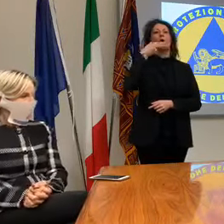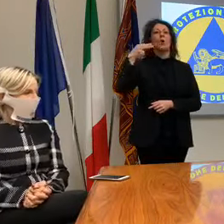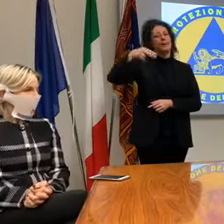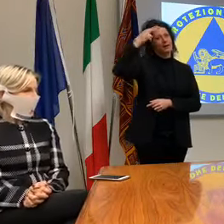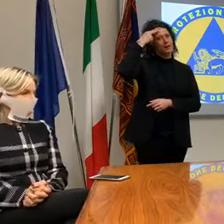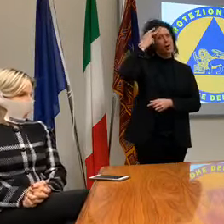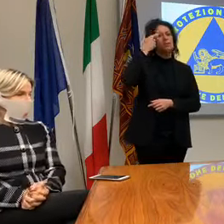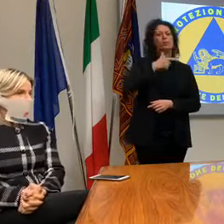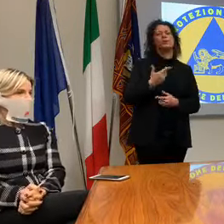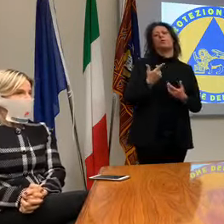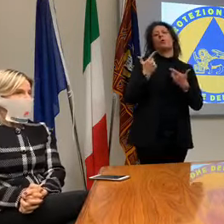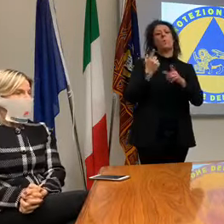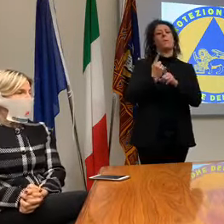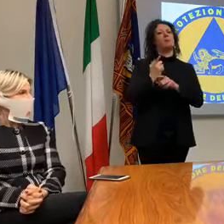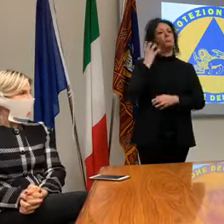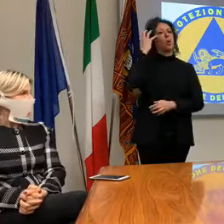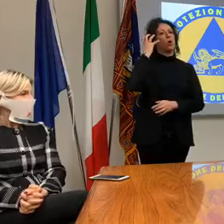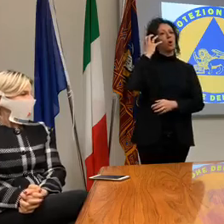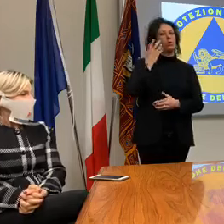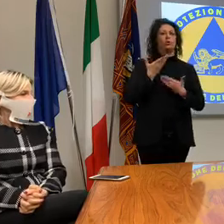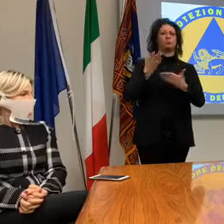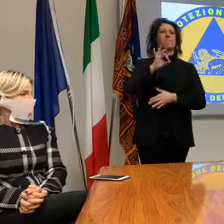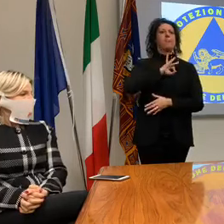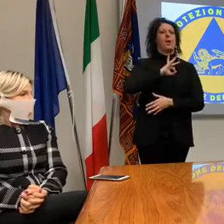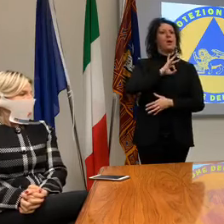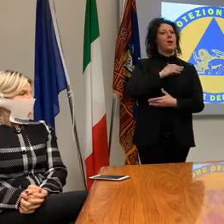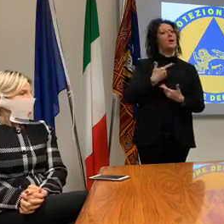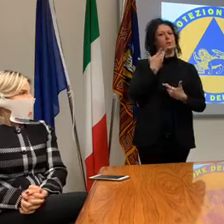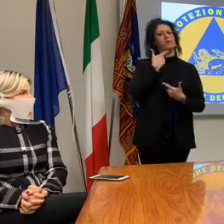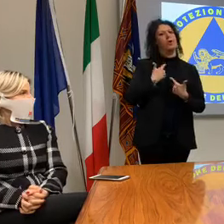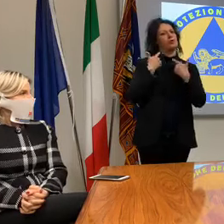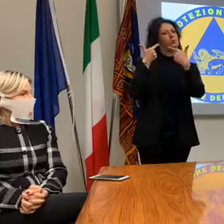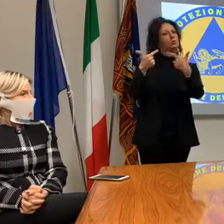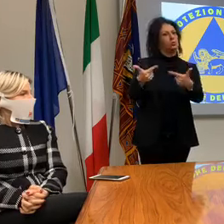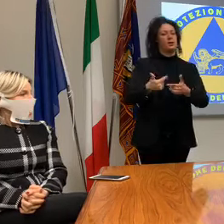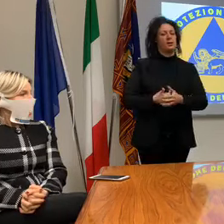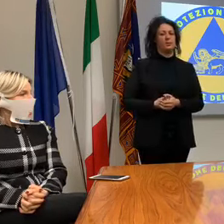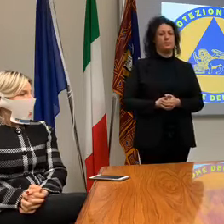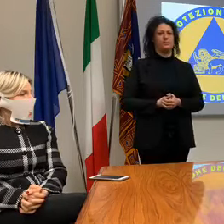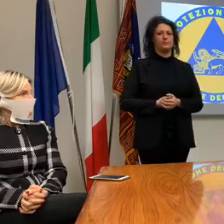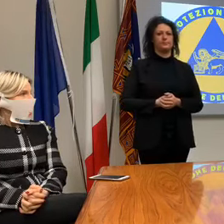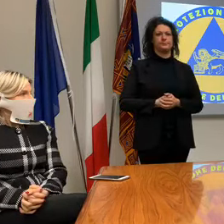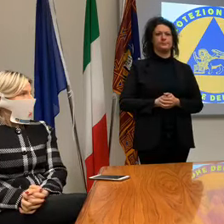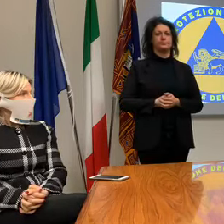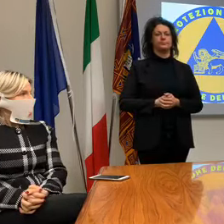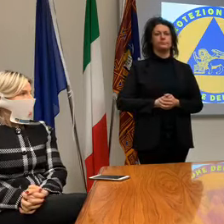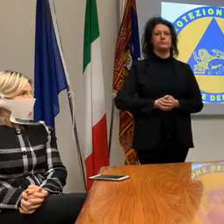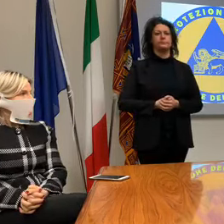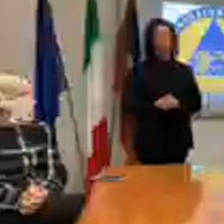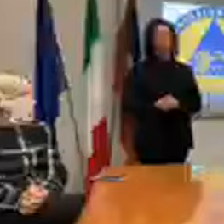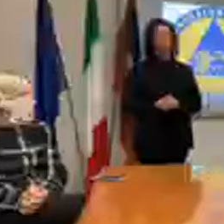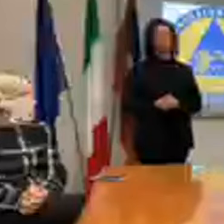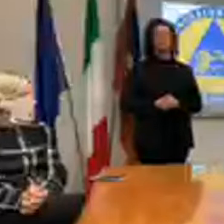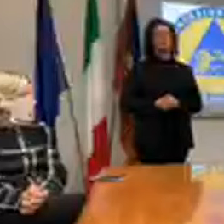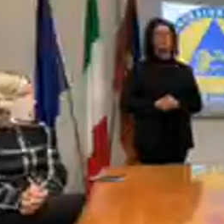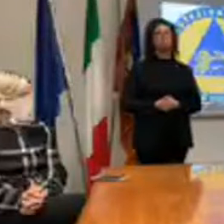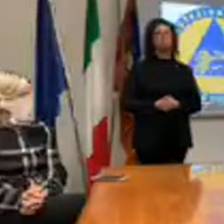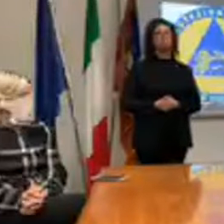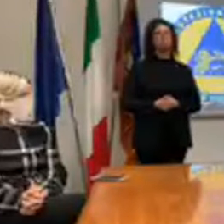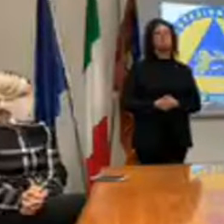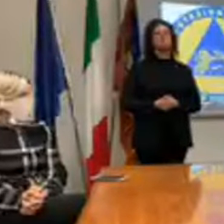maniera personale e dedicata in ogni punto stampa. Vedo un sacco di